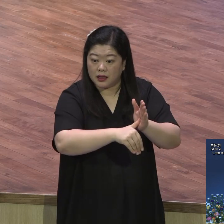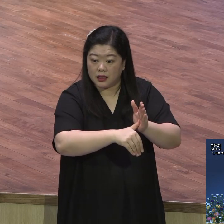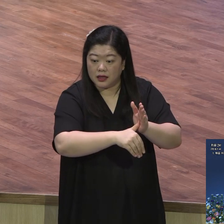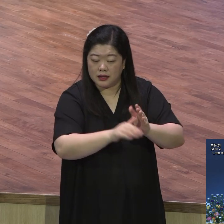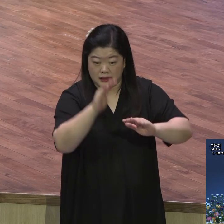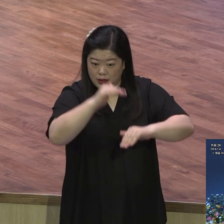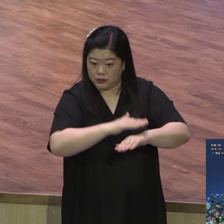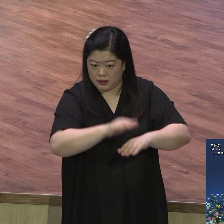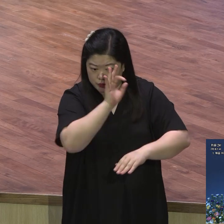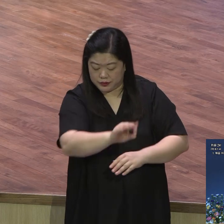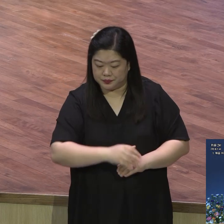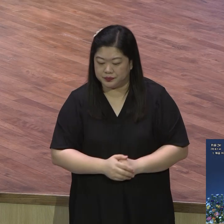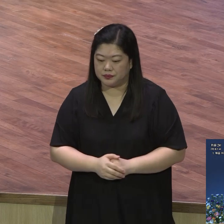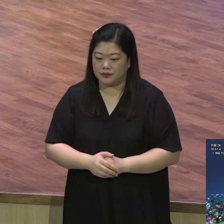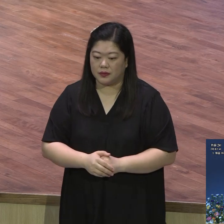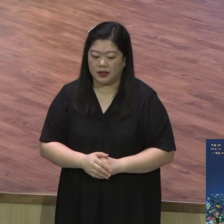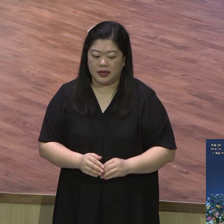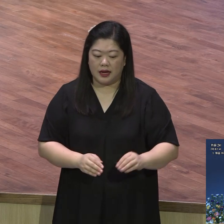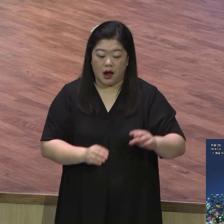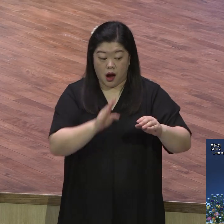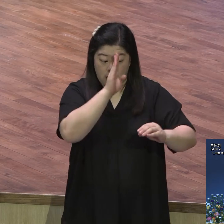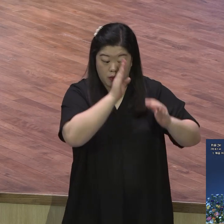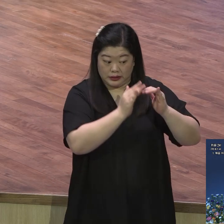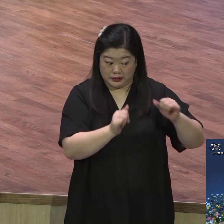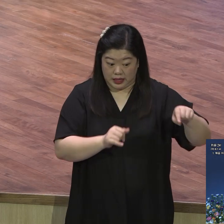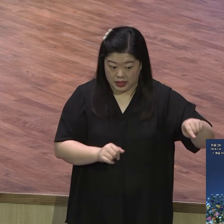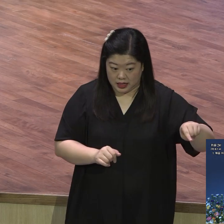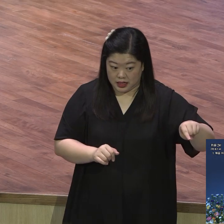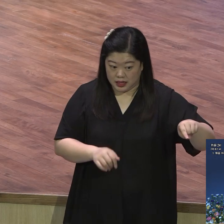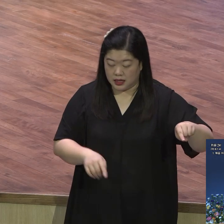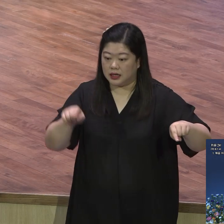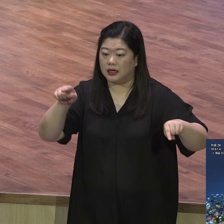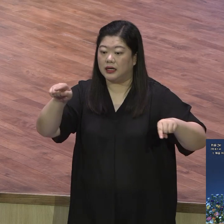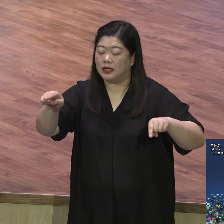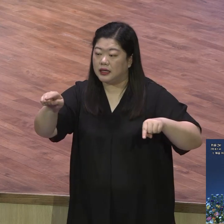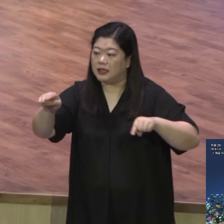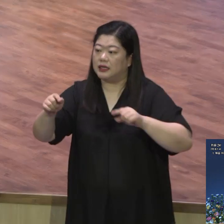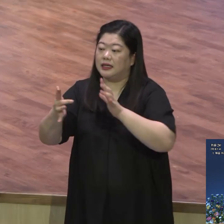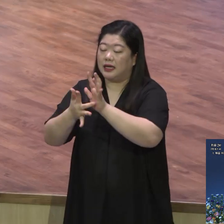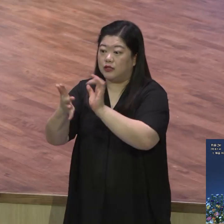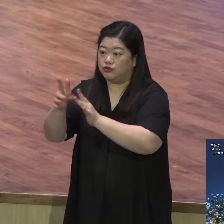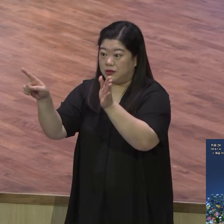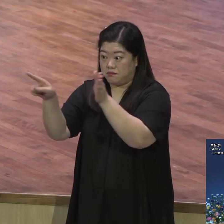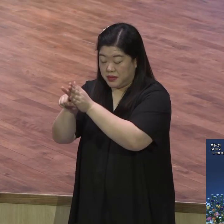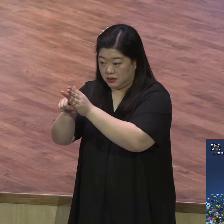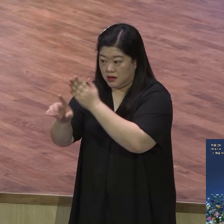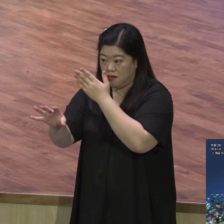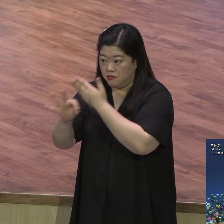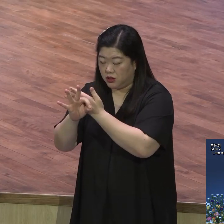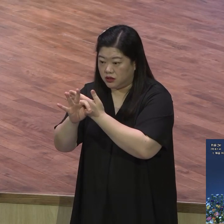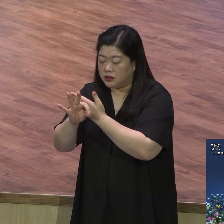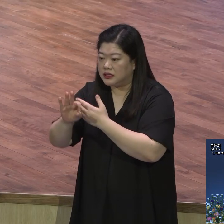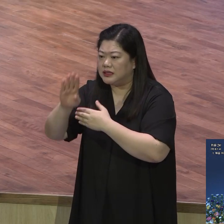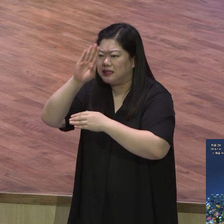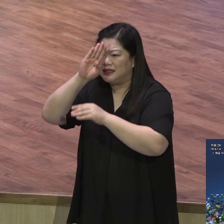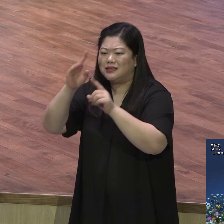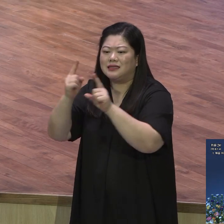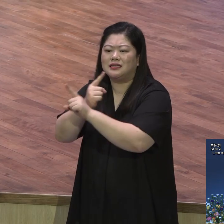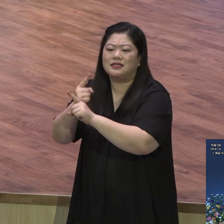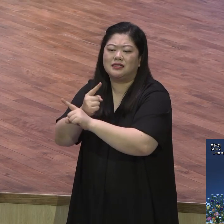예수님을 만나면 치유될 것이다 라고 하는 믿음을 가질 수 있냐는 부분입니다.